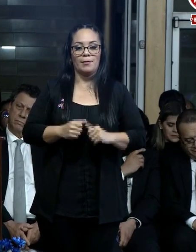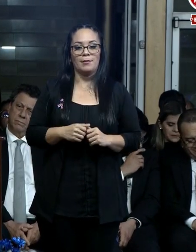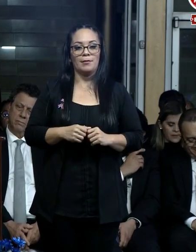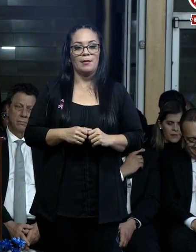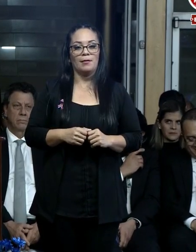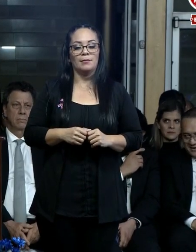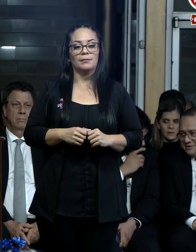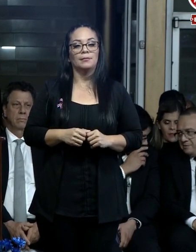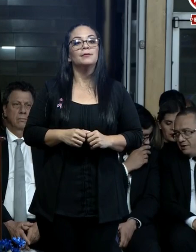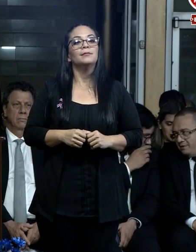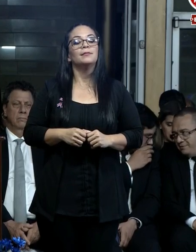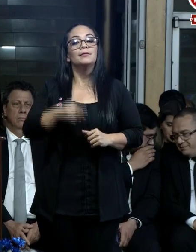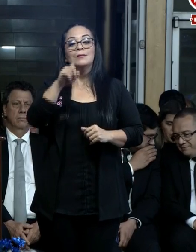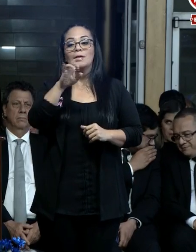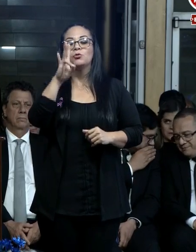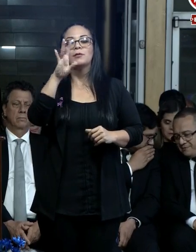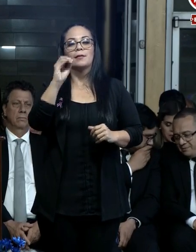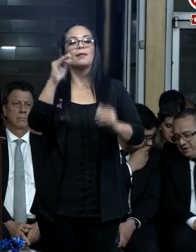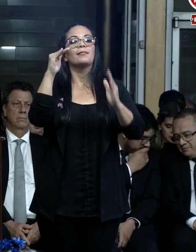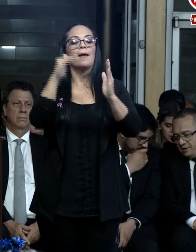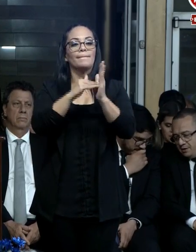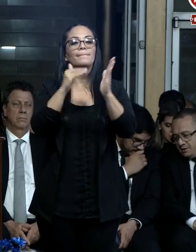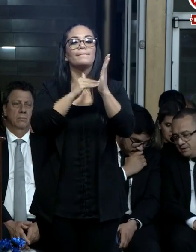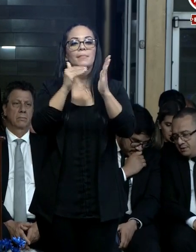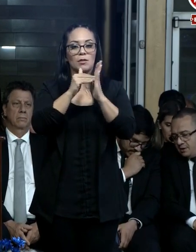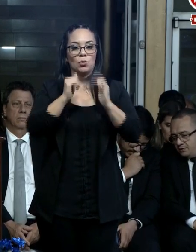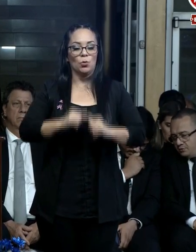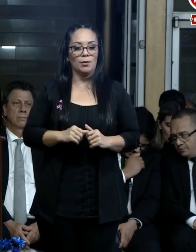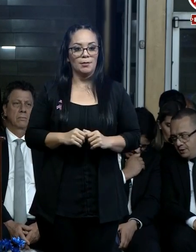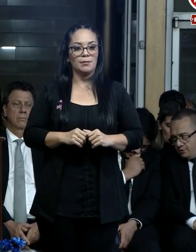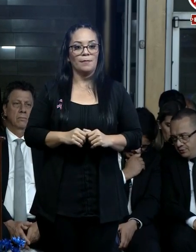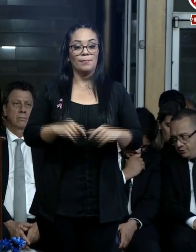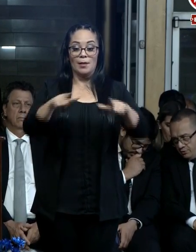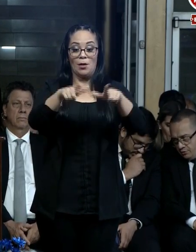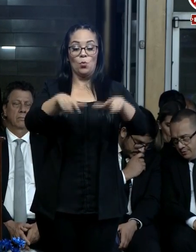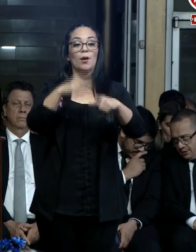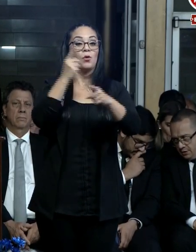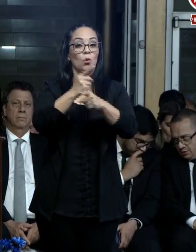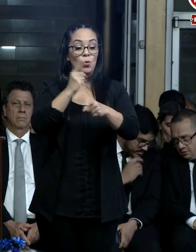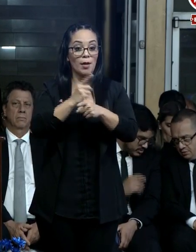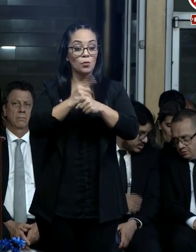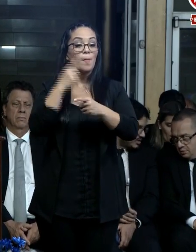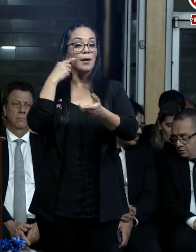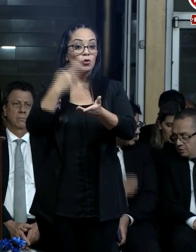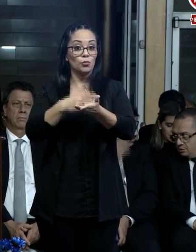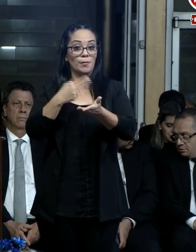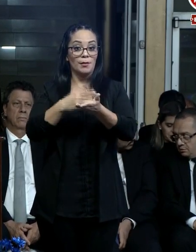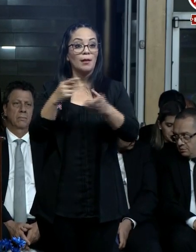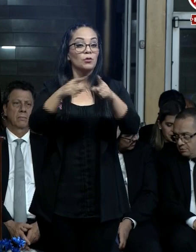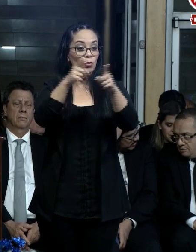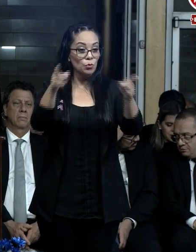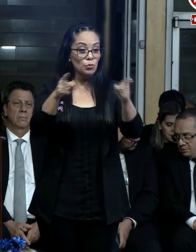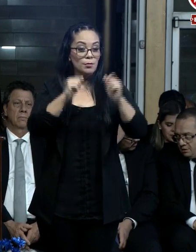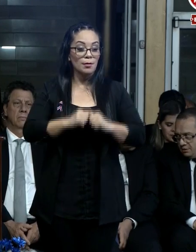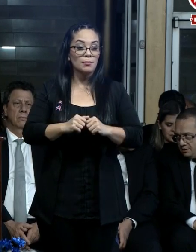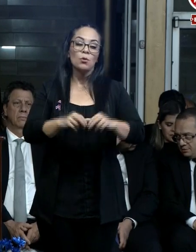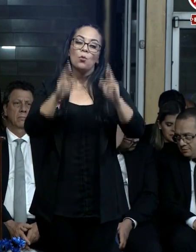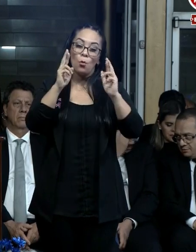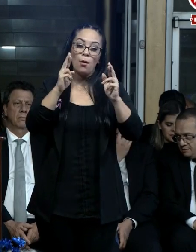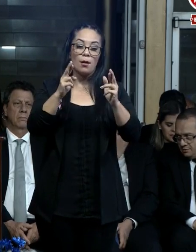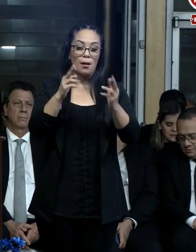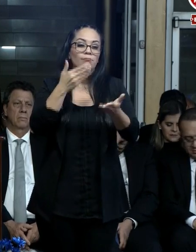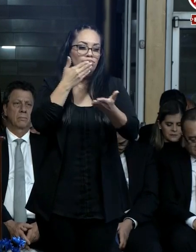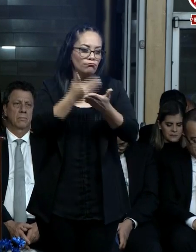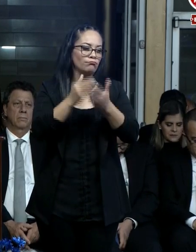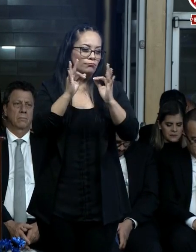poner 170 mil millones en el lugar correcto para el hospital de ustedes brinde